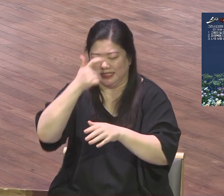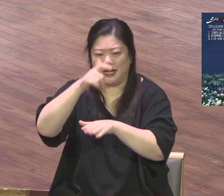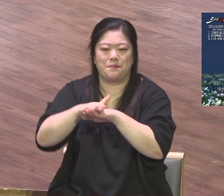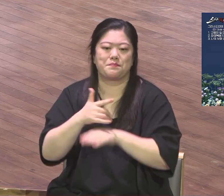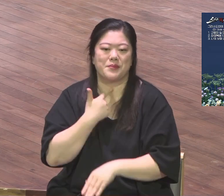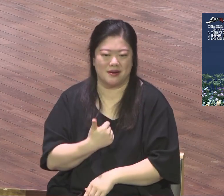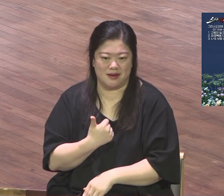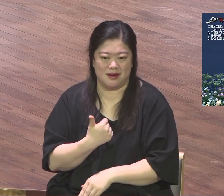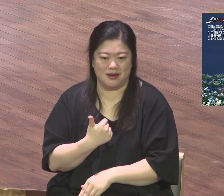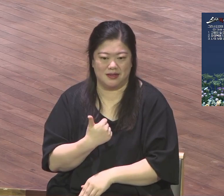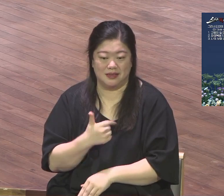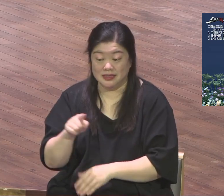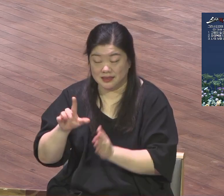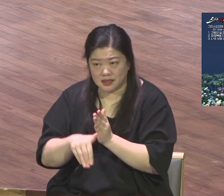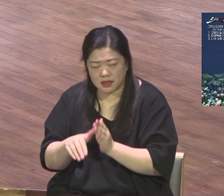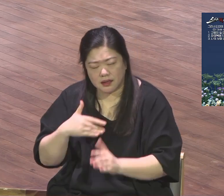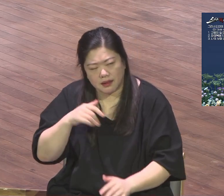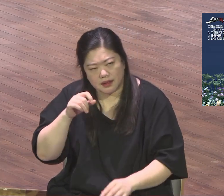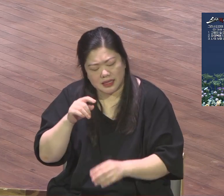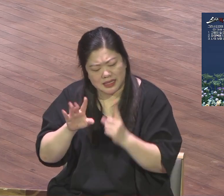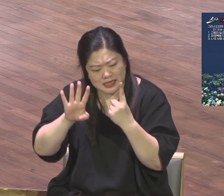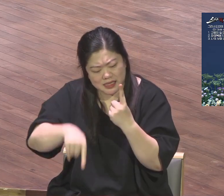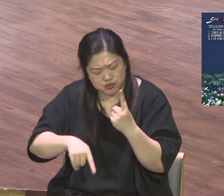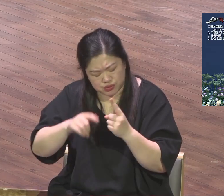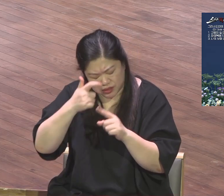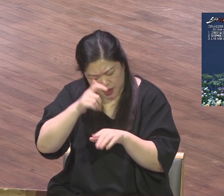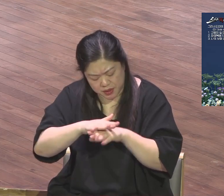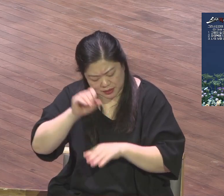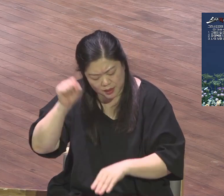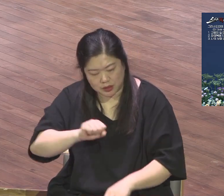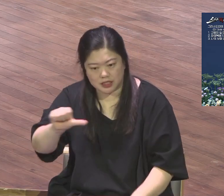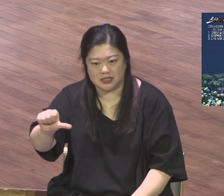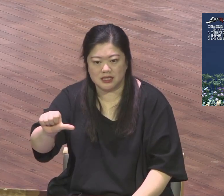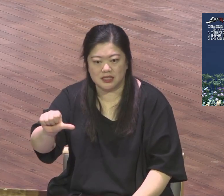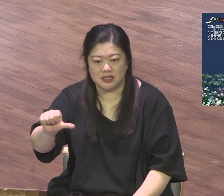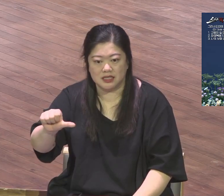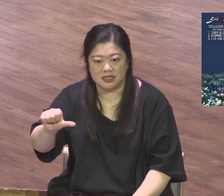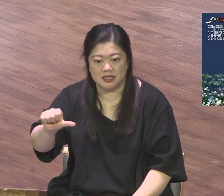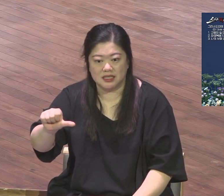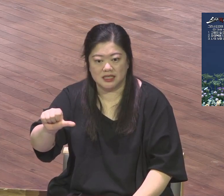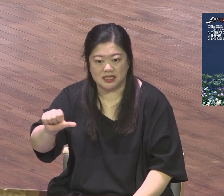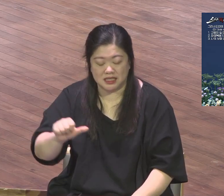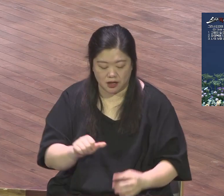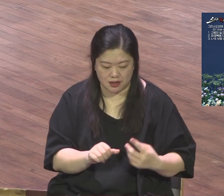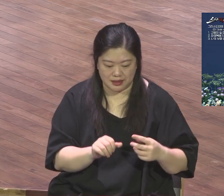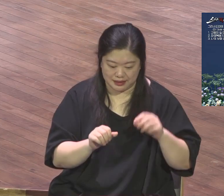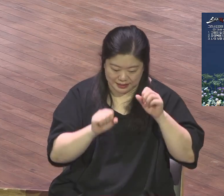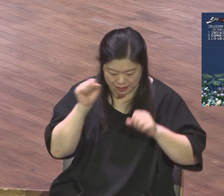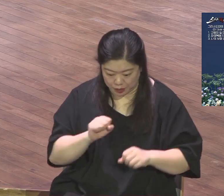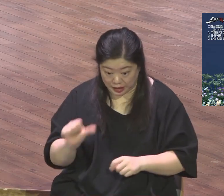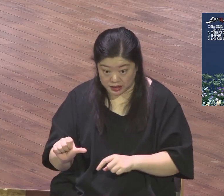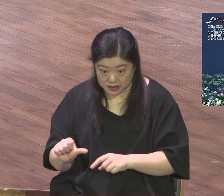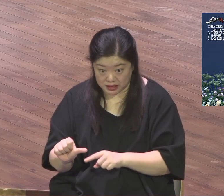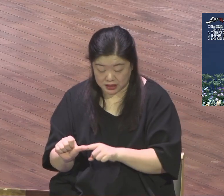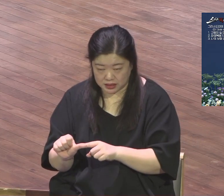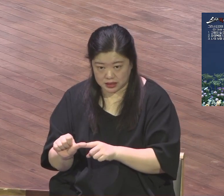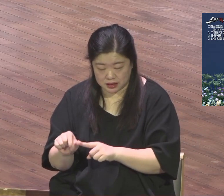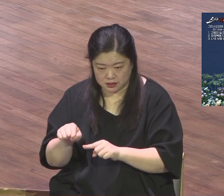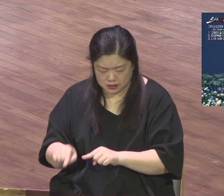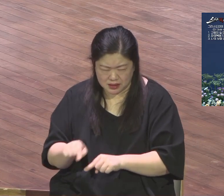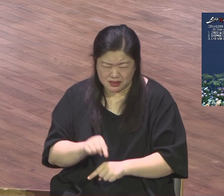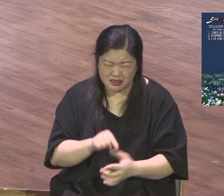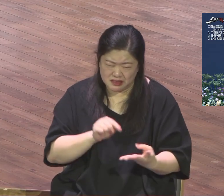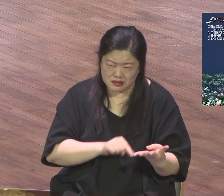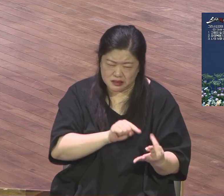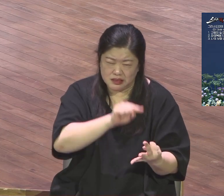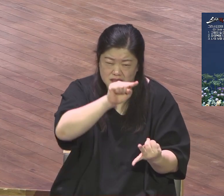새벽 5시에 일부 예배를 시작을 해가지고 저녁 9시까지 주일날 하루 동안 예배를 10번을